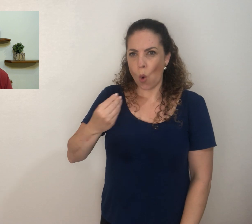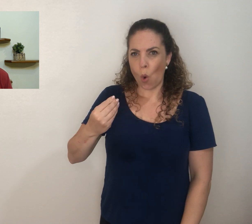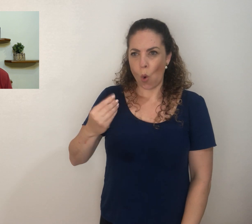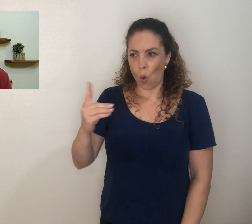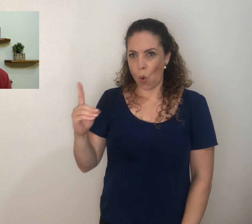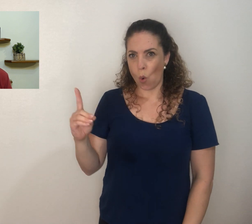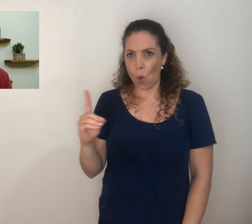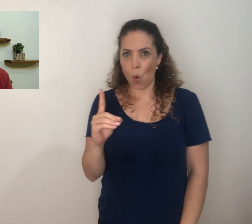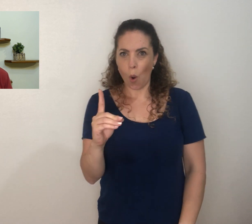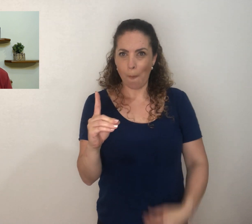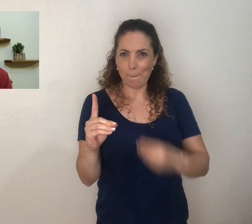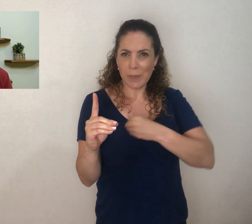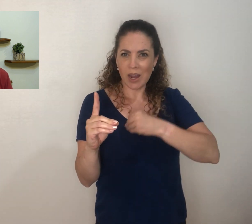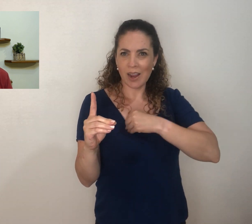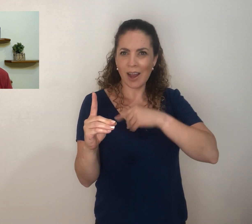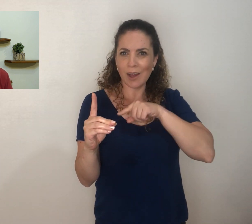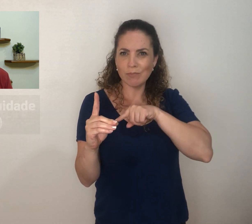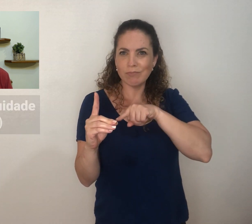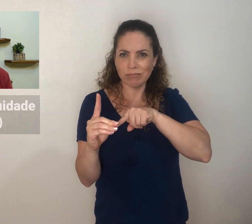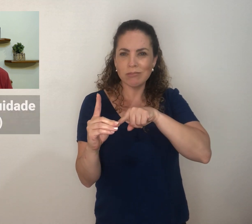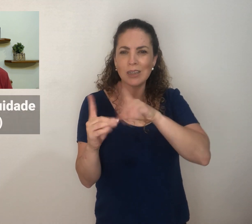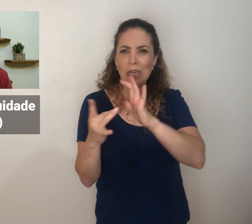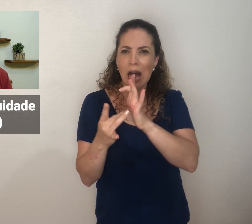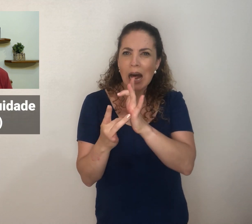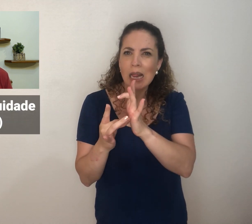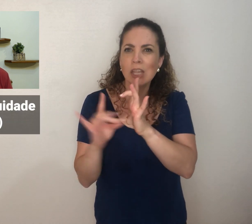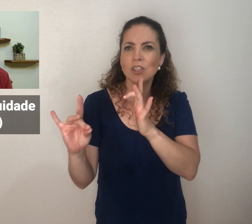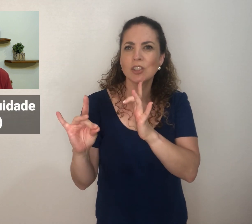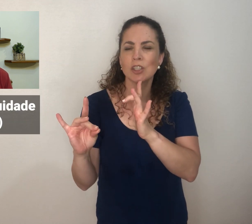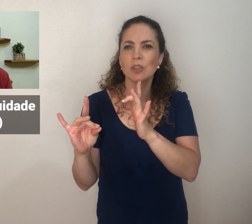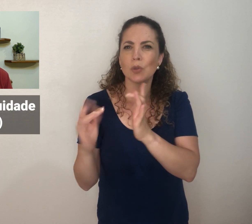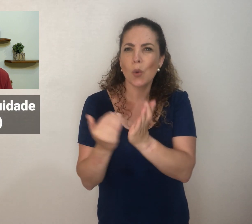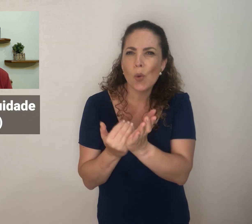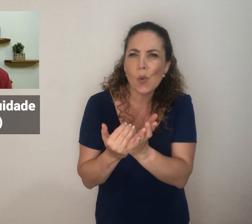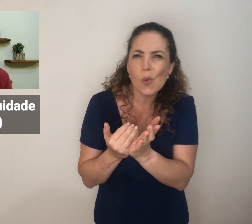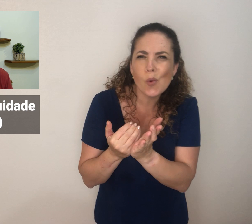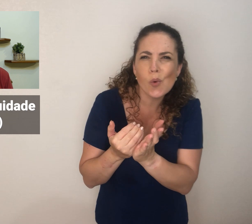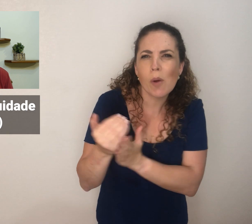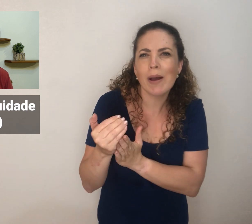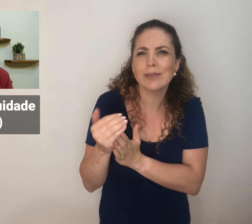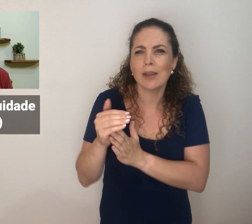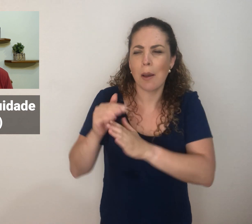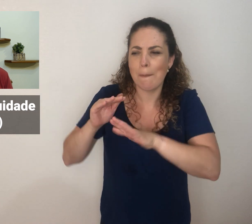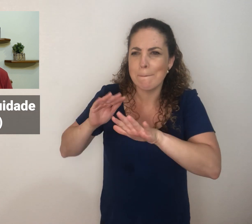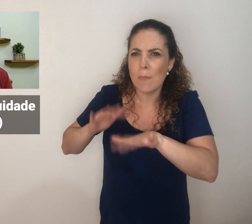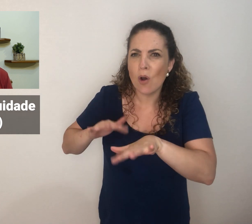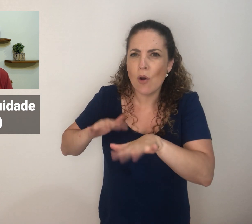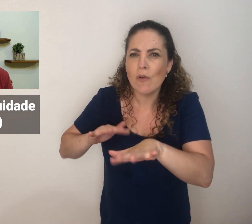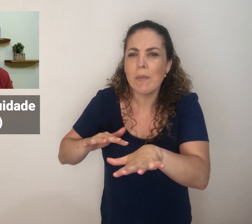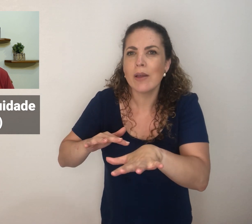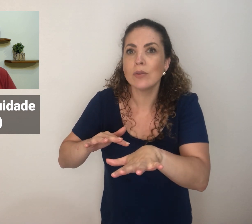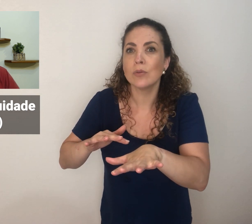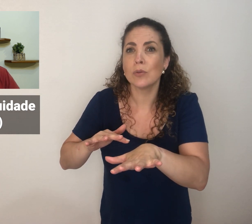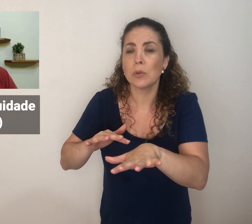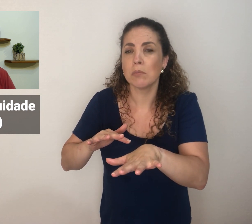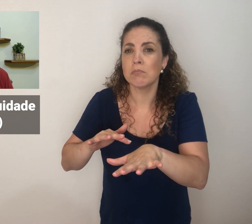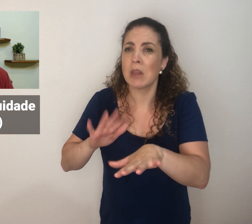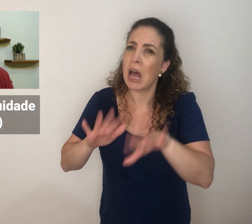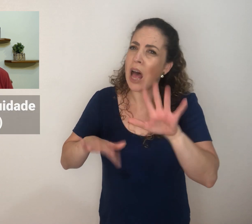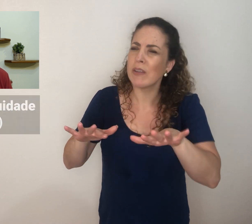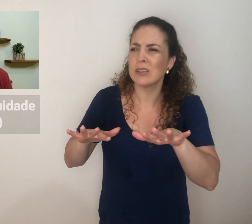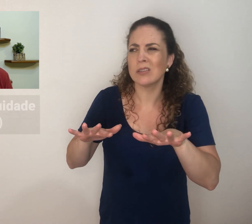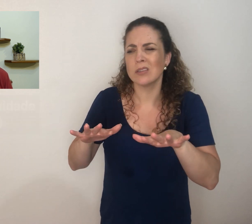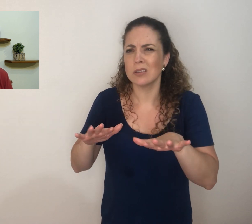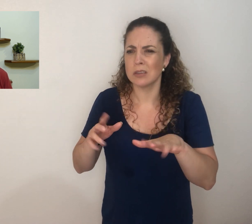política do anticristo, podemos não reconhecê-lo, não ter notícias claras. Mas quando ocorrer aquele momento